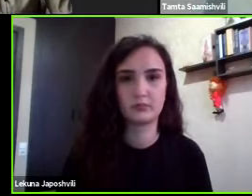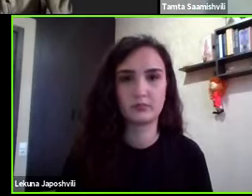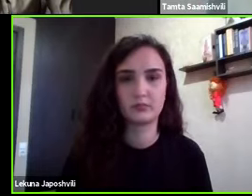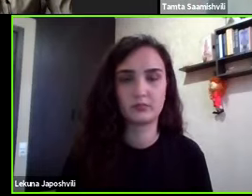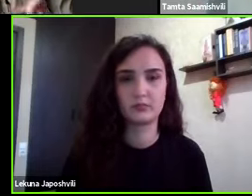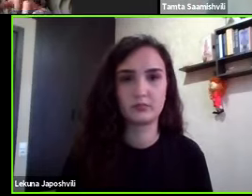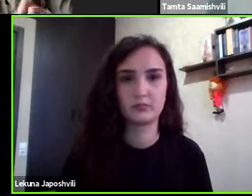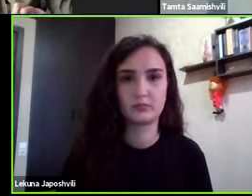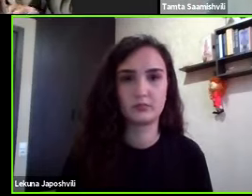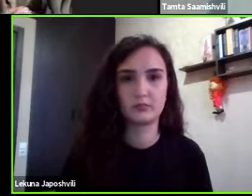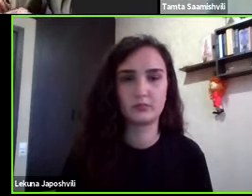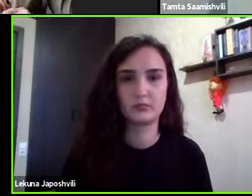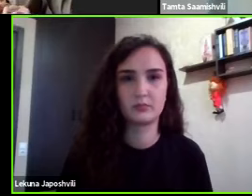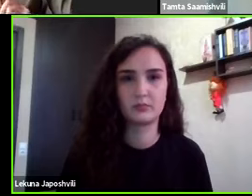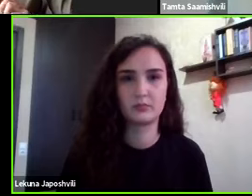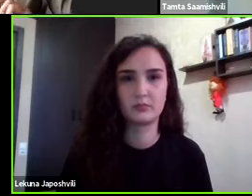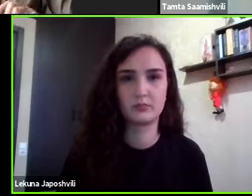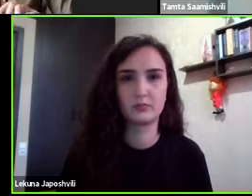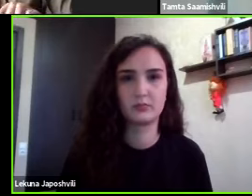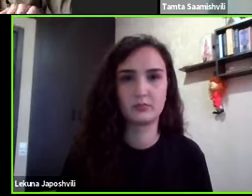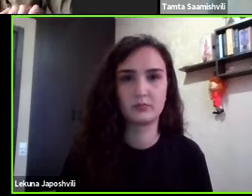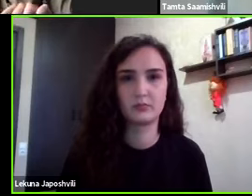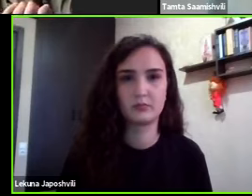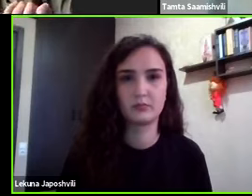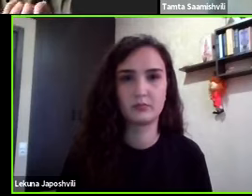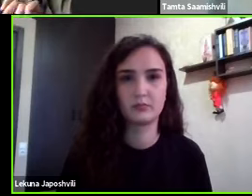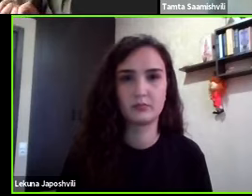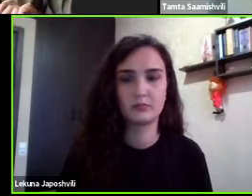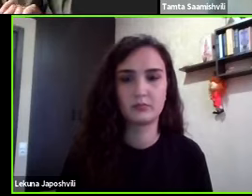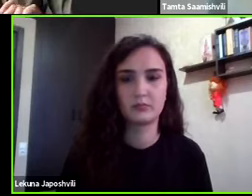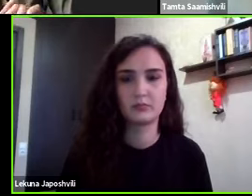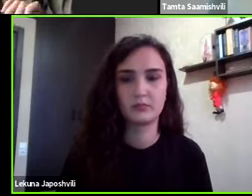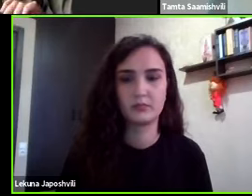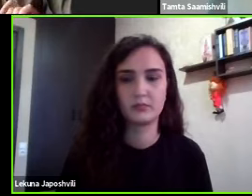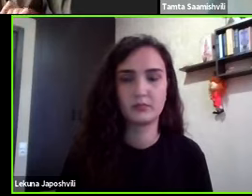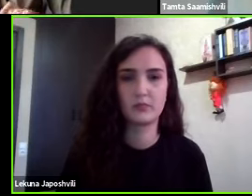თუ გავაგრძელო და ამასობაში შემოვადი ახლა.